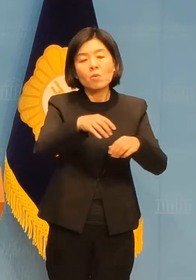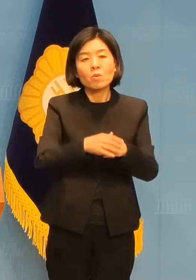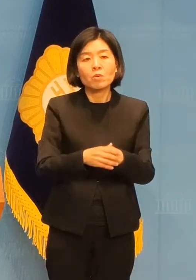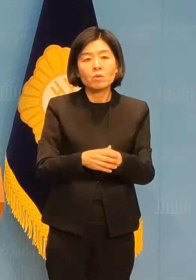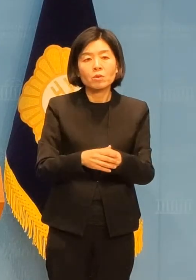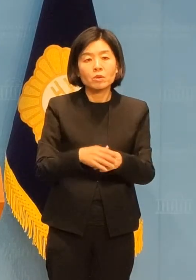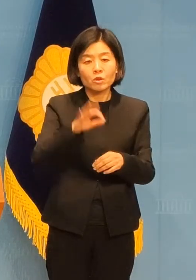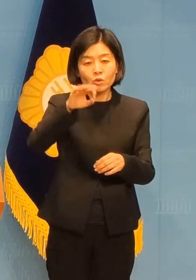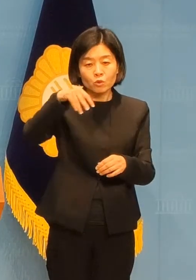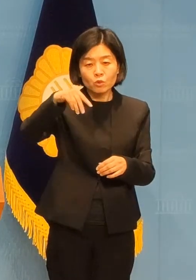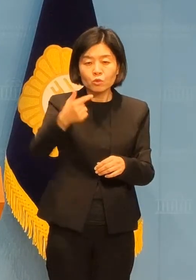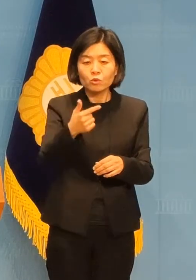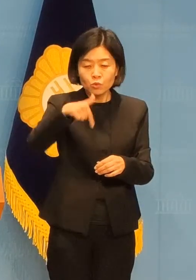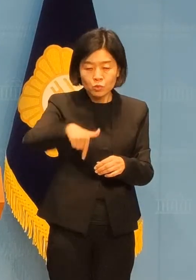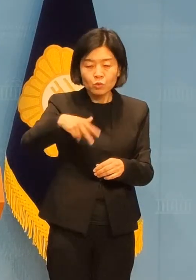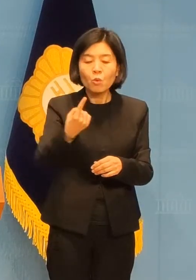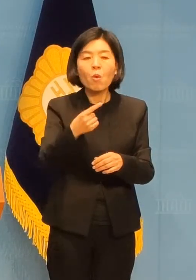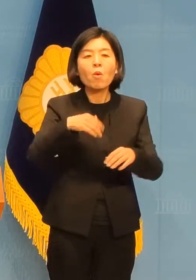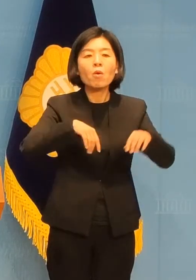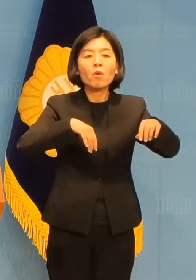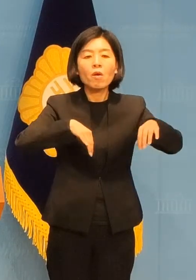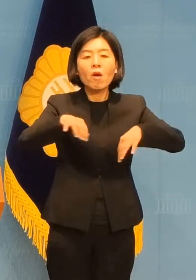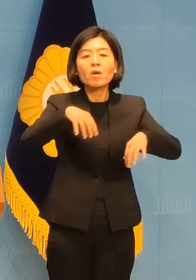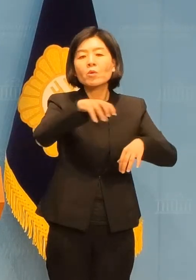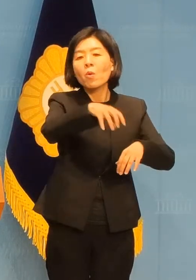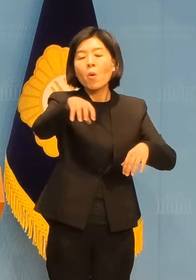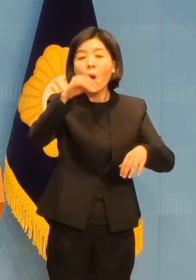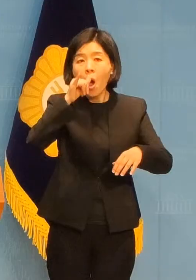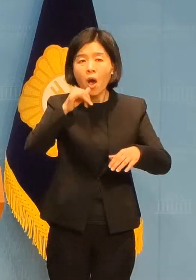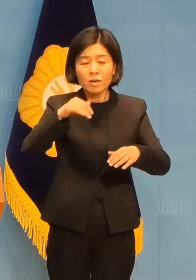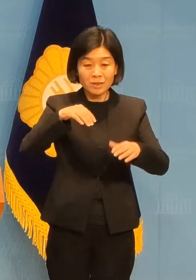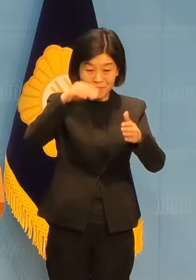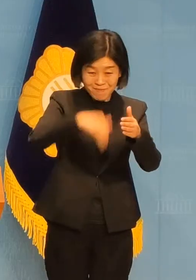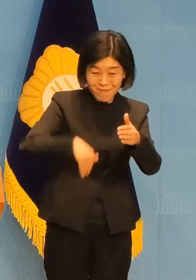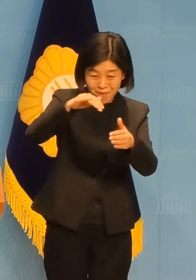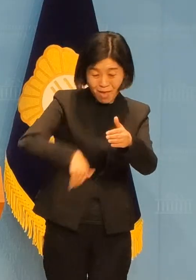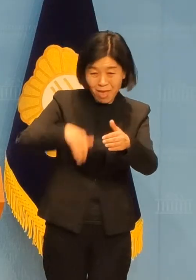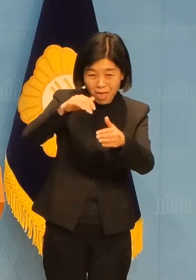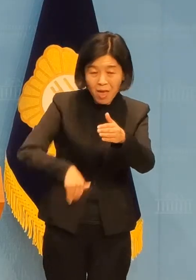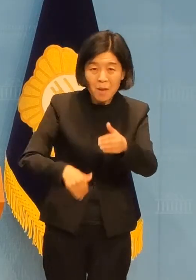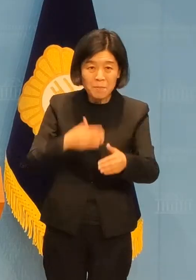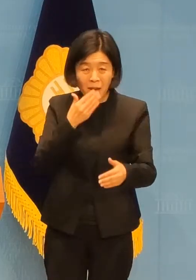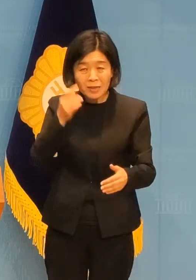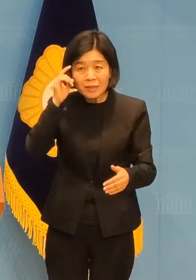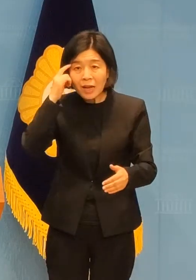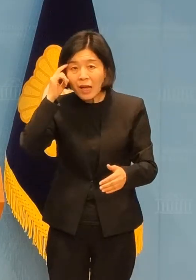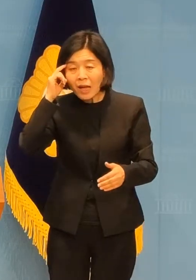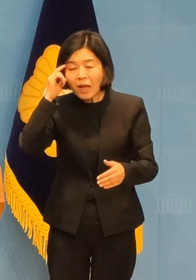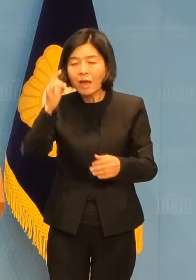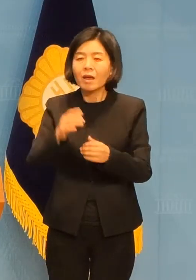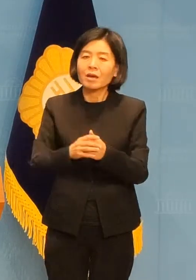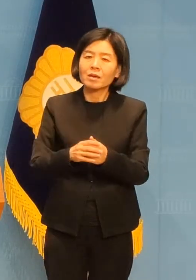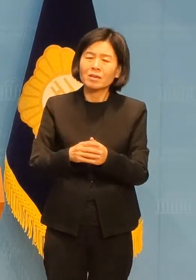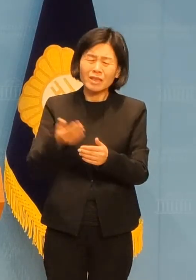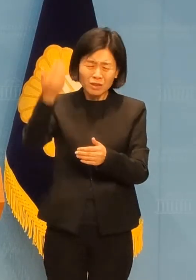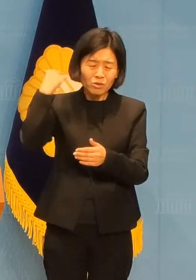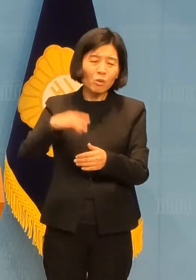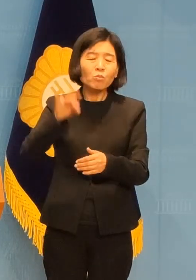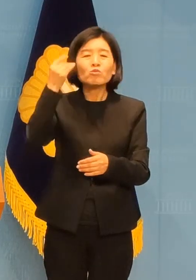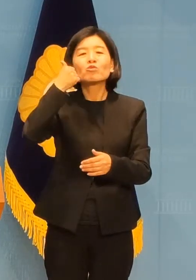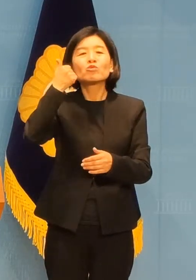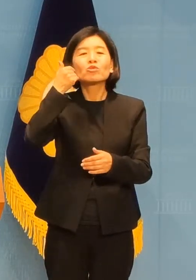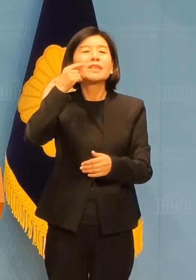거리가 있던 곳이다. 이런 곳을 파헤쳐도 된다는 발상을 처음부터 한 자들이 바로 일제